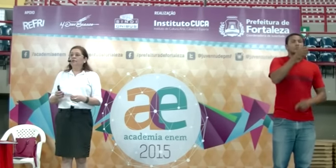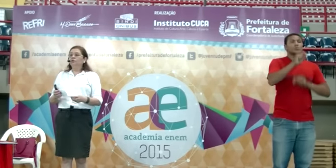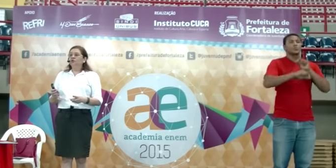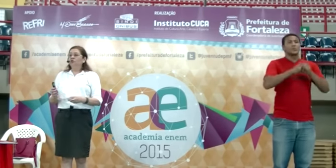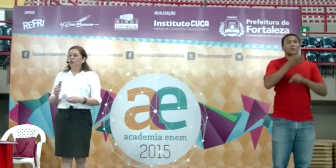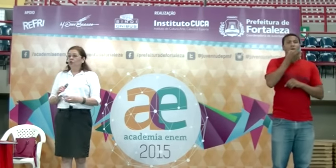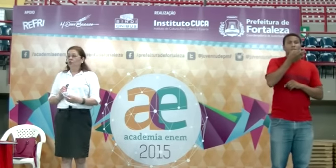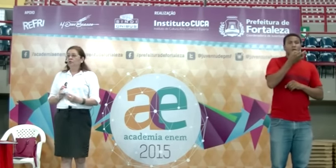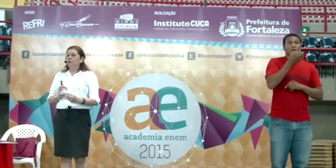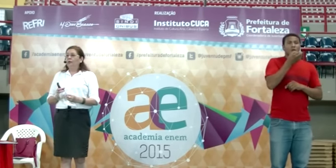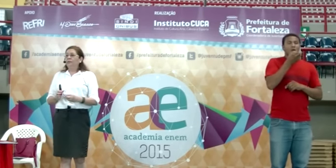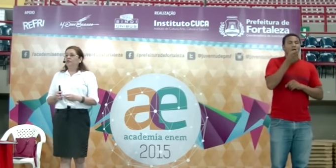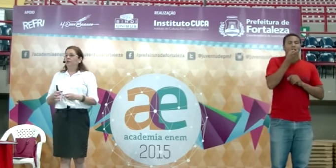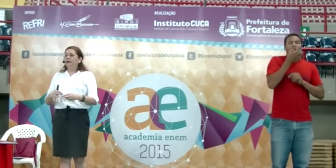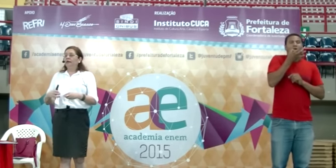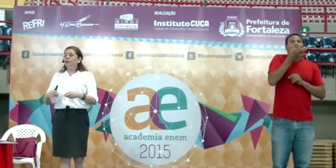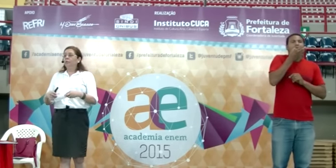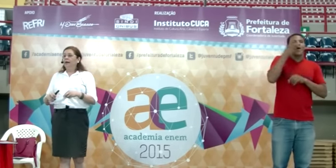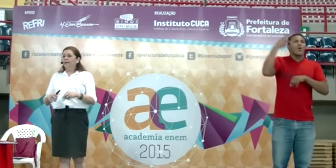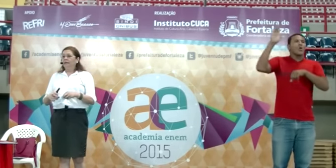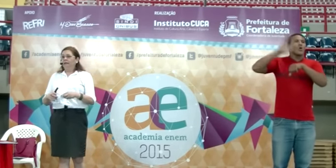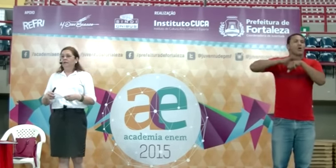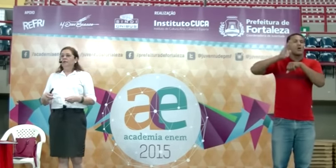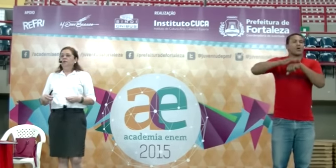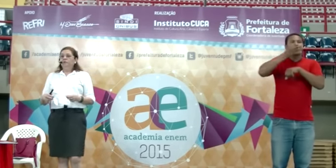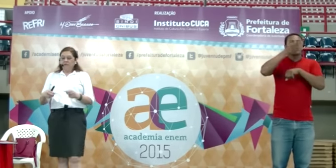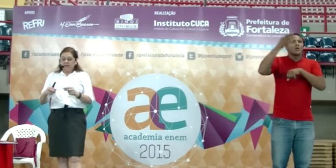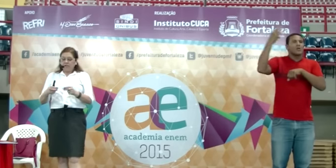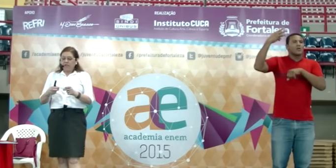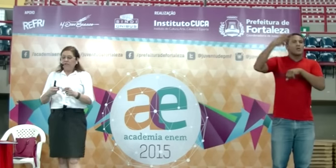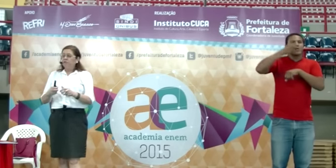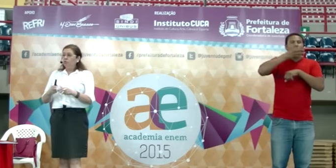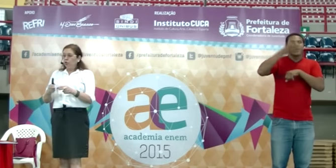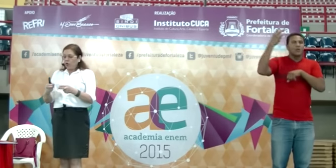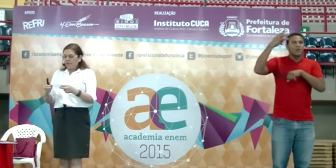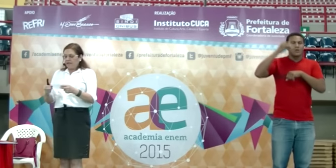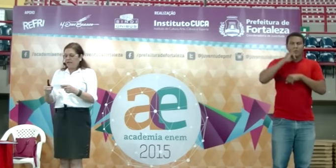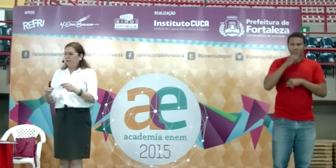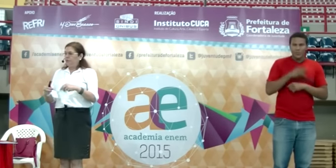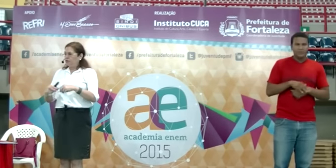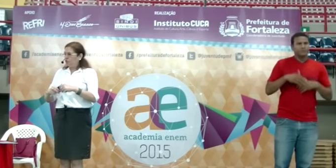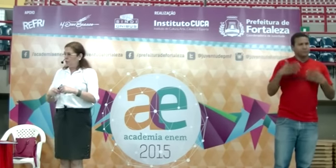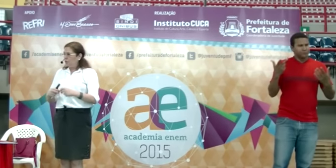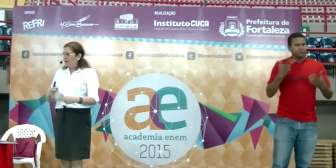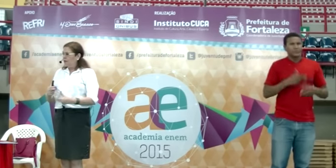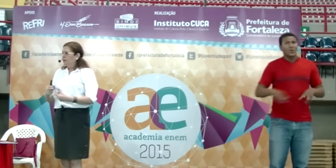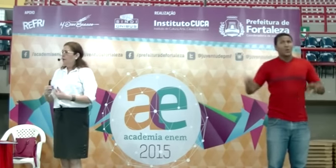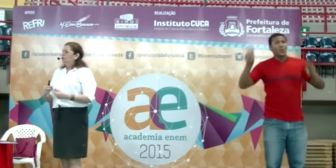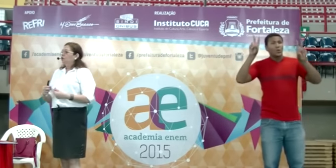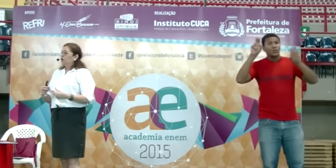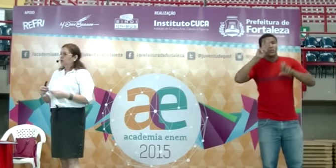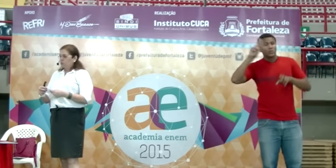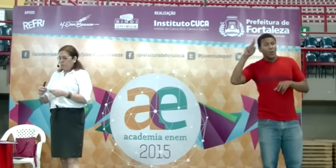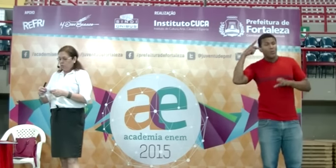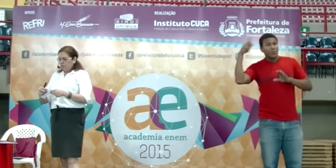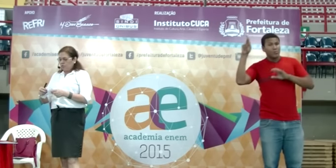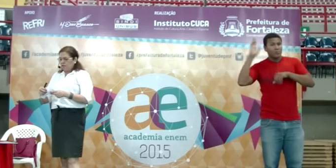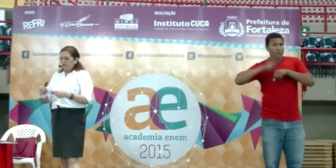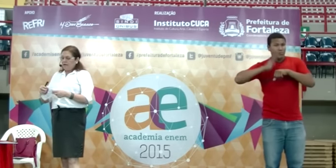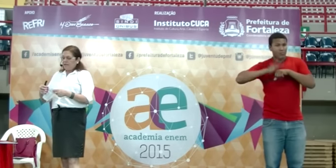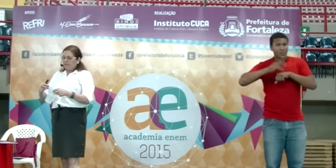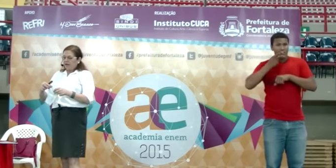é frase dos outros, de uma pessoa renomada. Você diz o nome dessa pessoa,